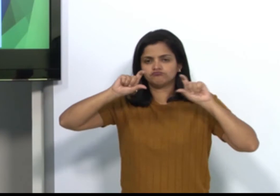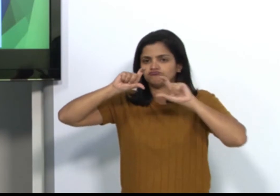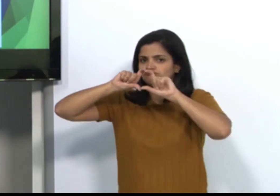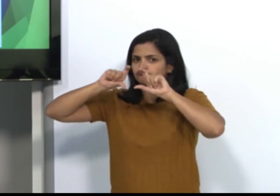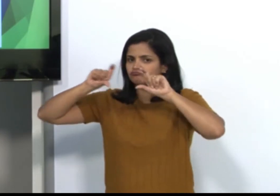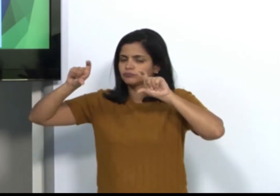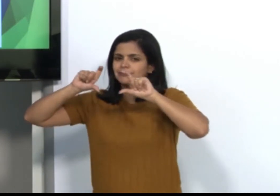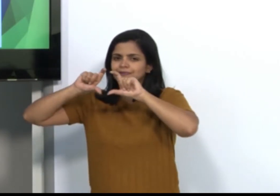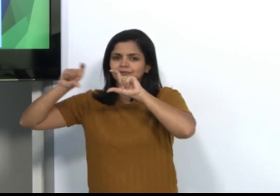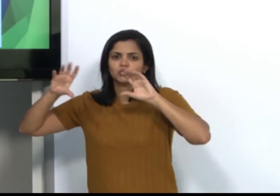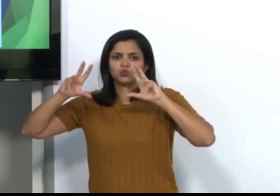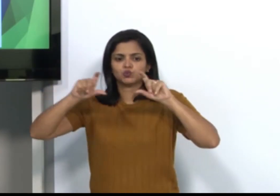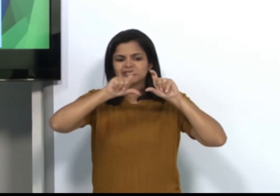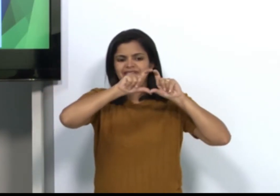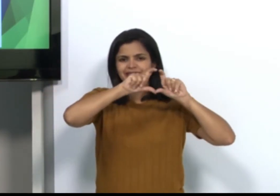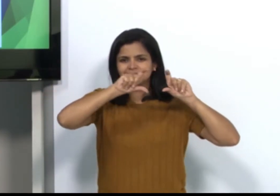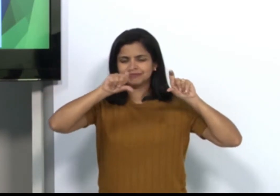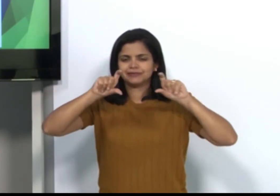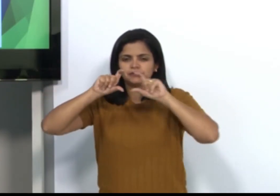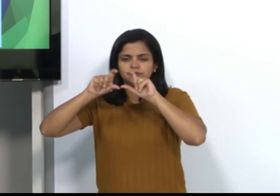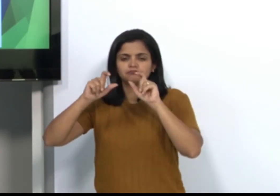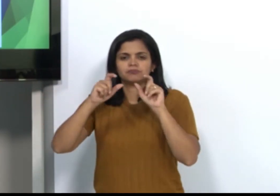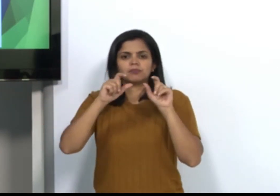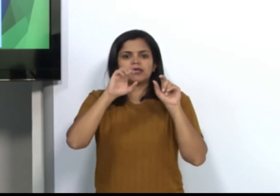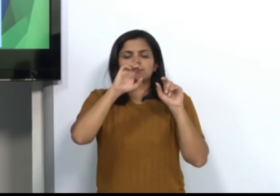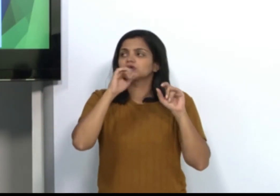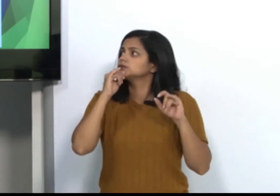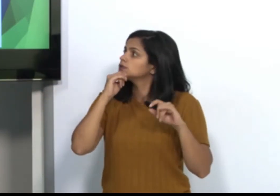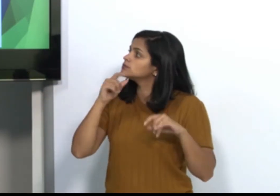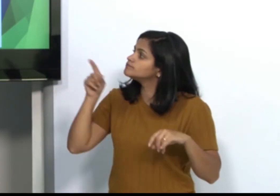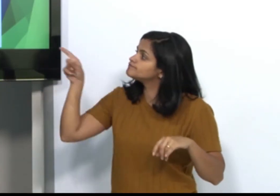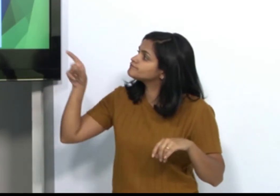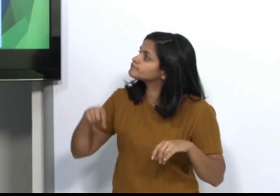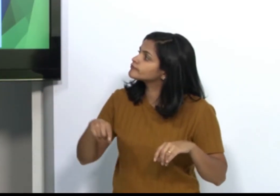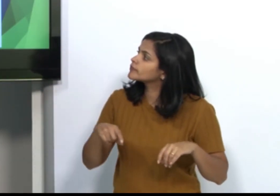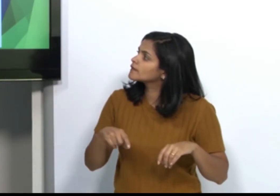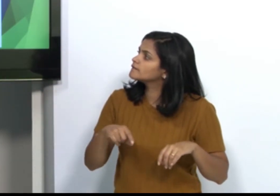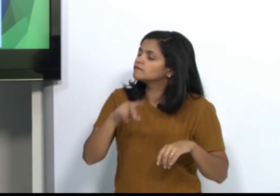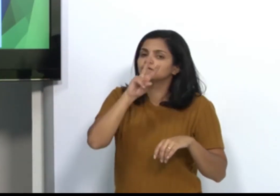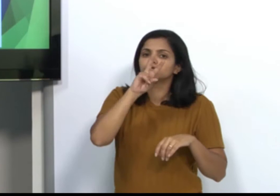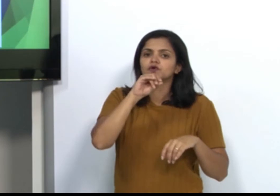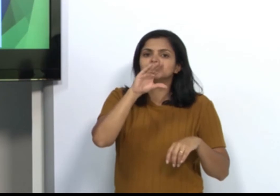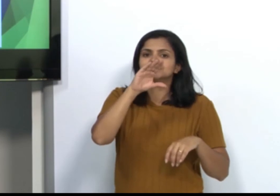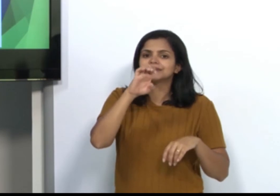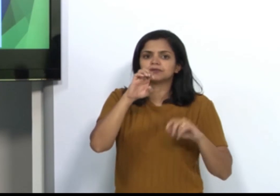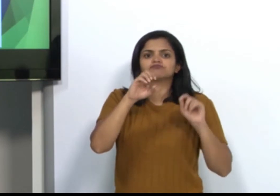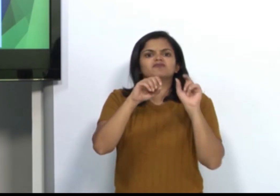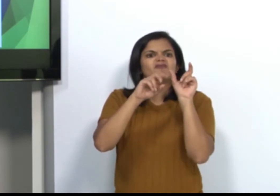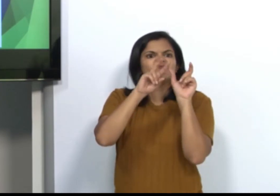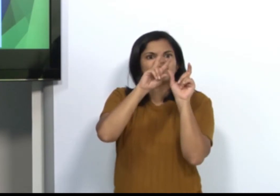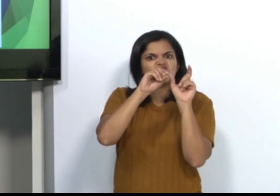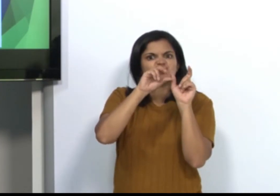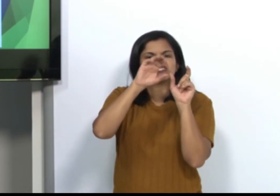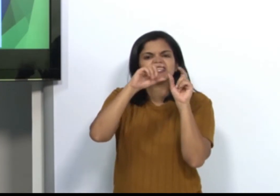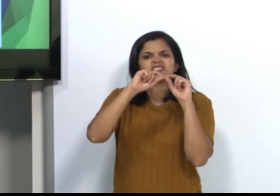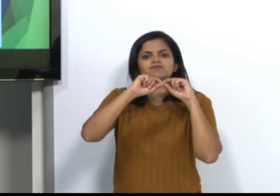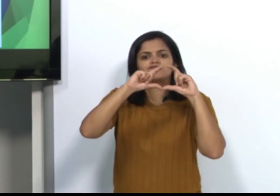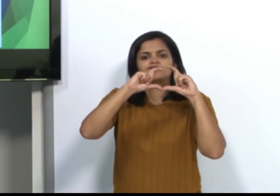Não podemos colocar maiúsculas e minúsculas. Tem que padronizar. Ali tem o